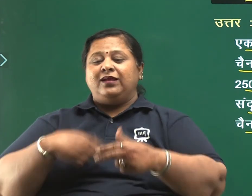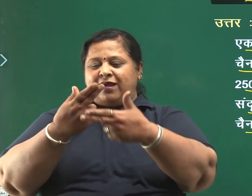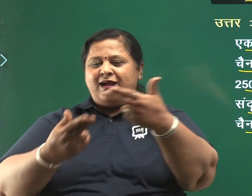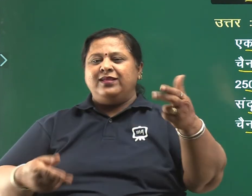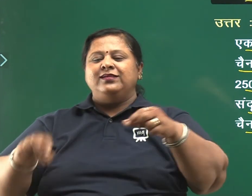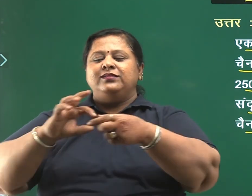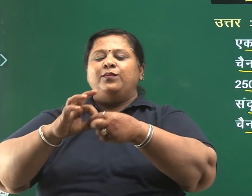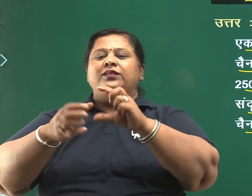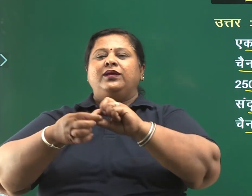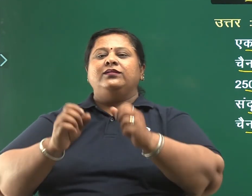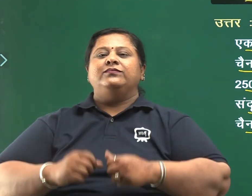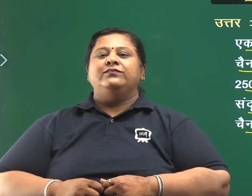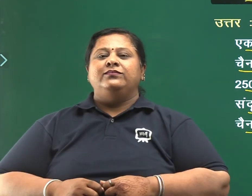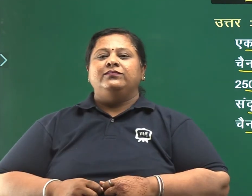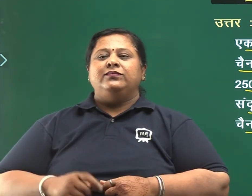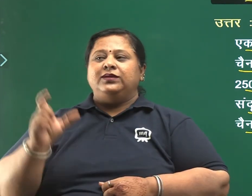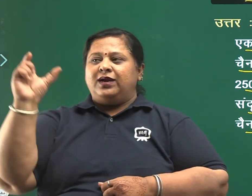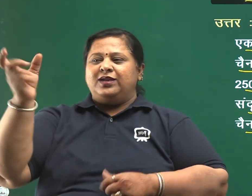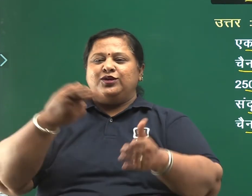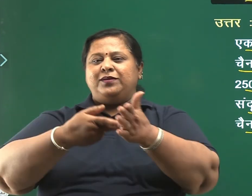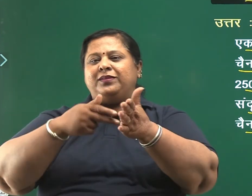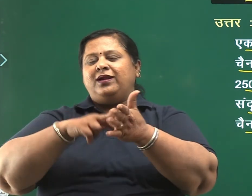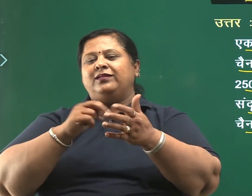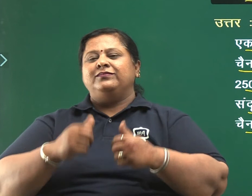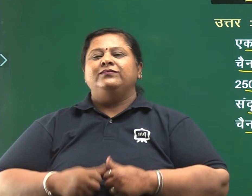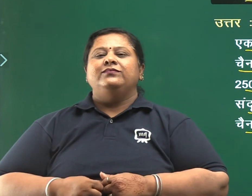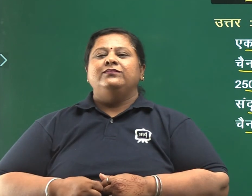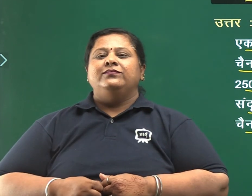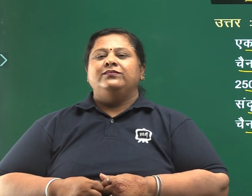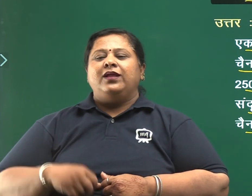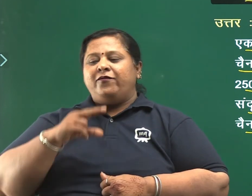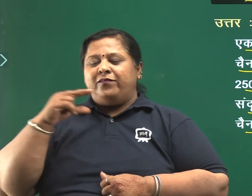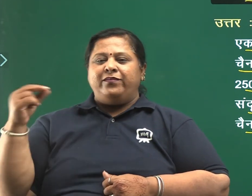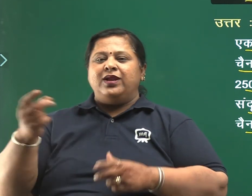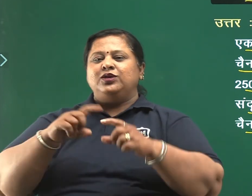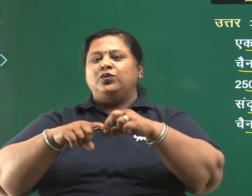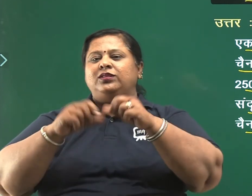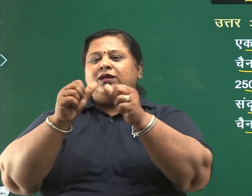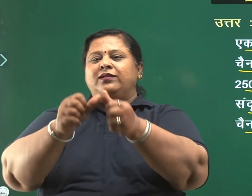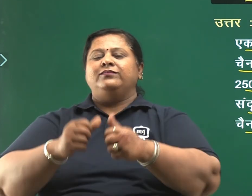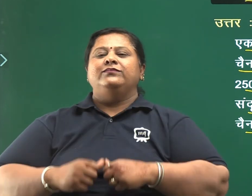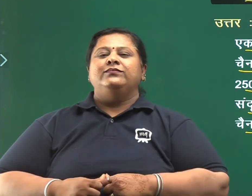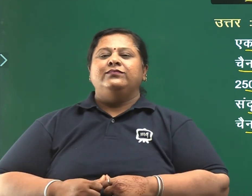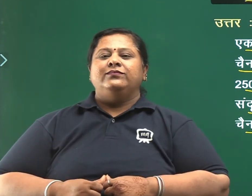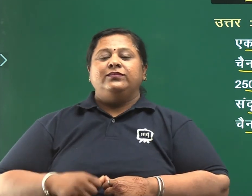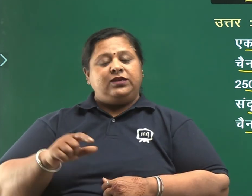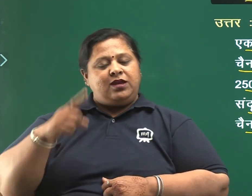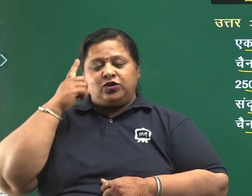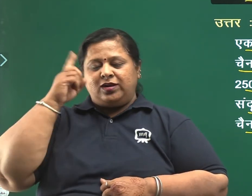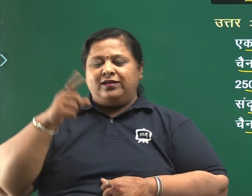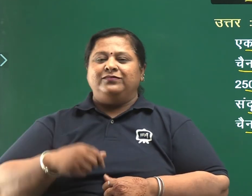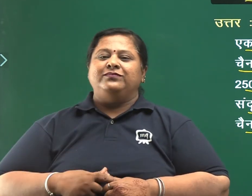संबंधित कठिन शब्दार्थ एवं प्रश्नोत्तर यहाँ